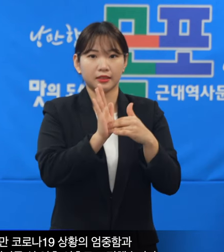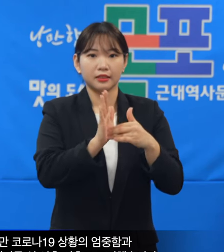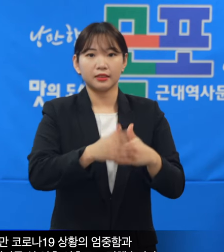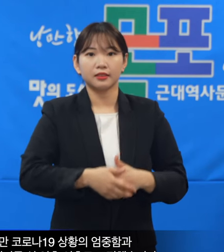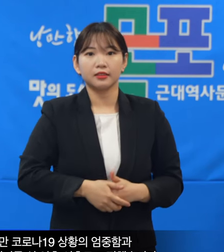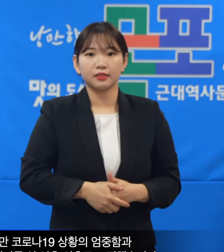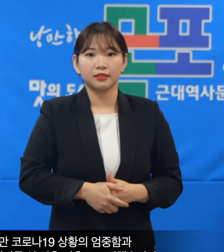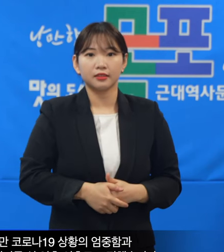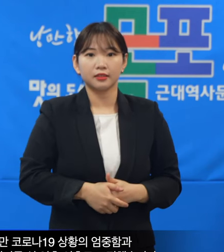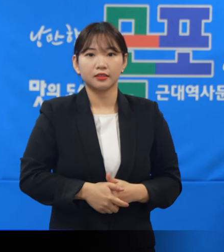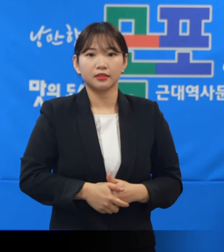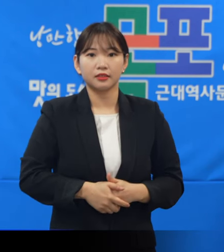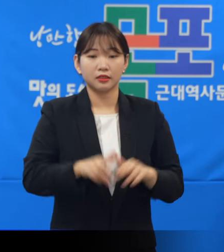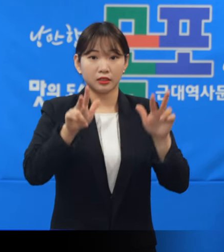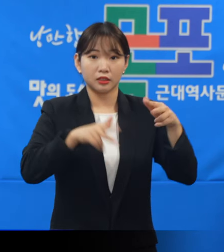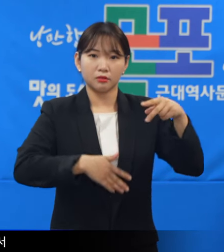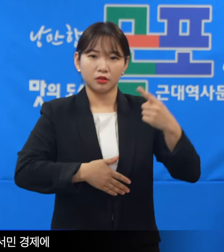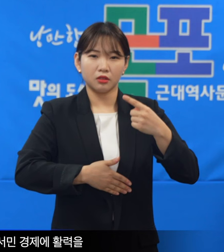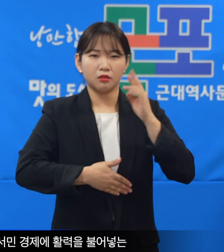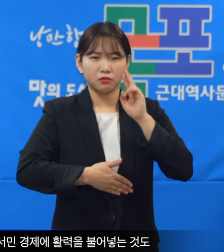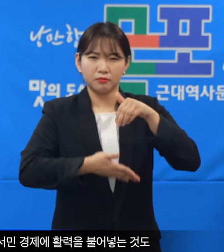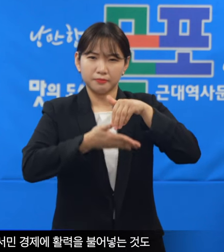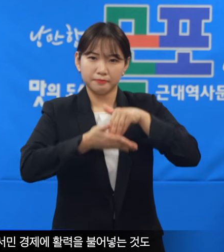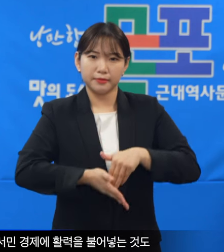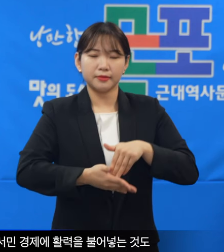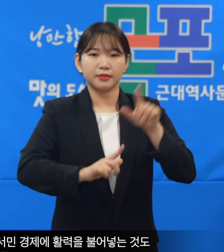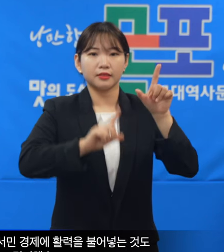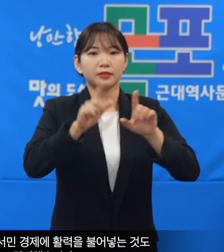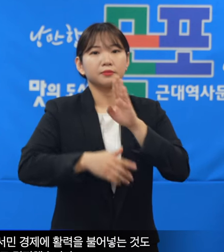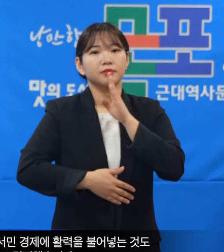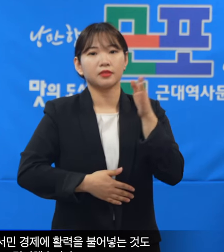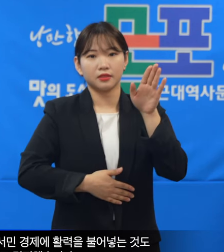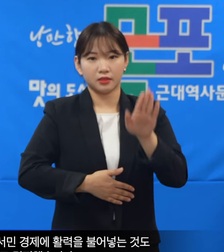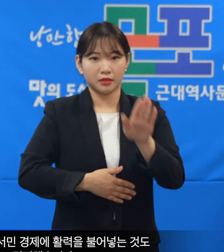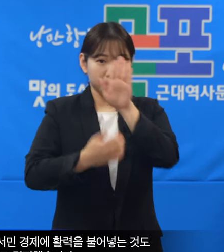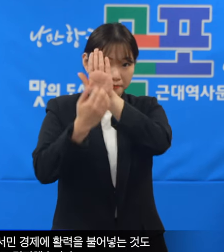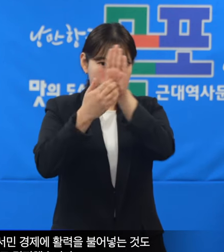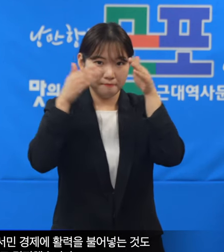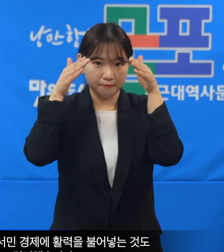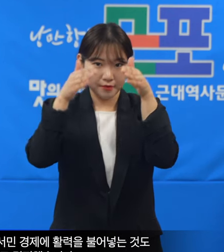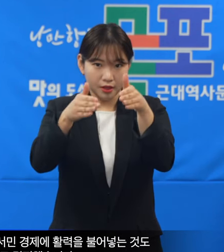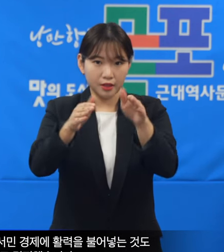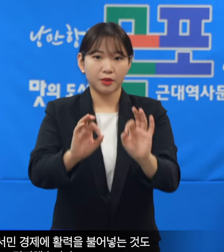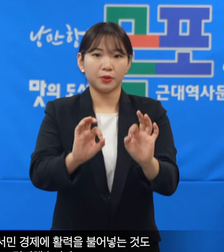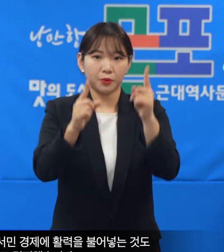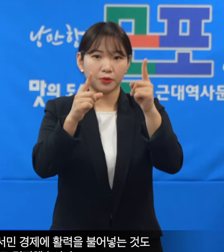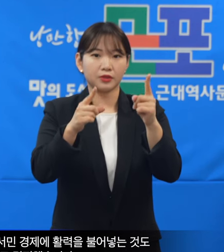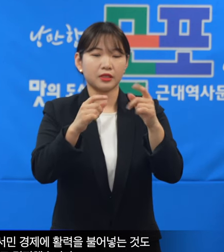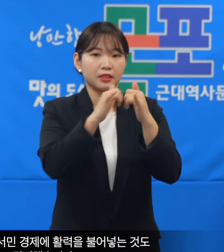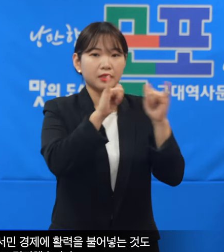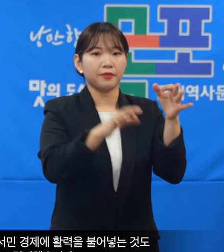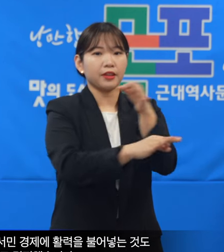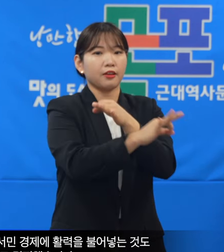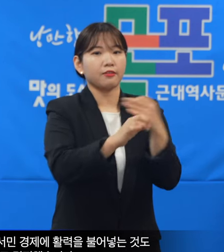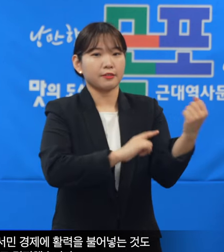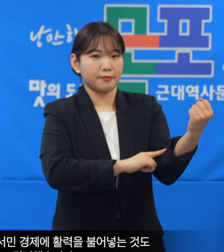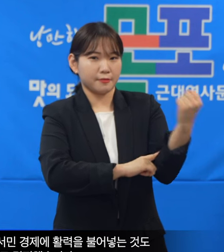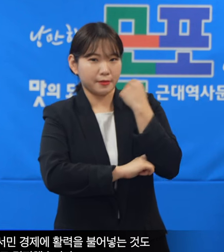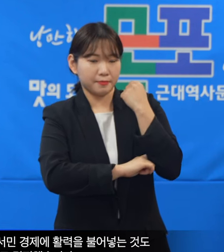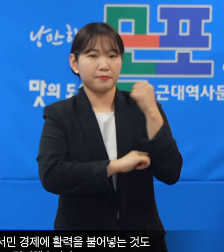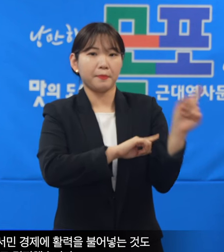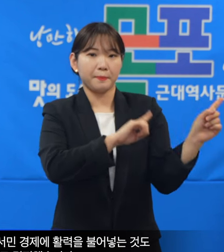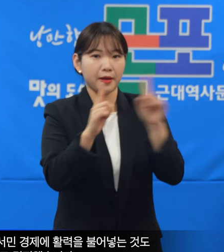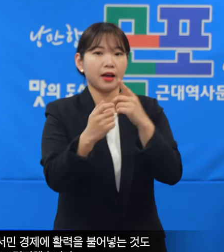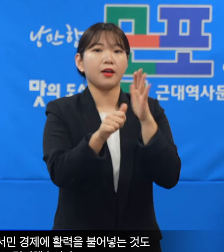조정했습니다 현재까지도 엄중한 상황 이지만 박력에 집중하면서 서민경제에 활력을